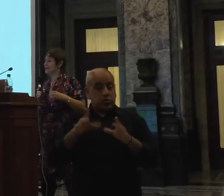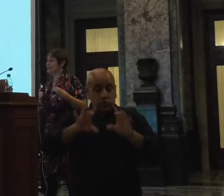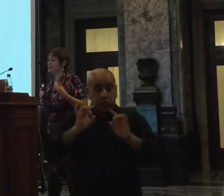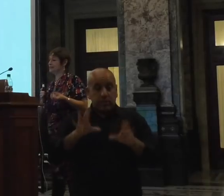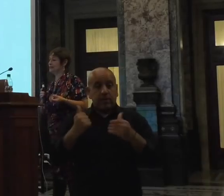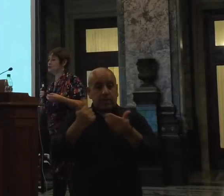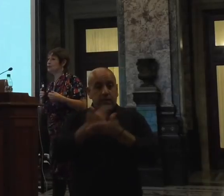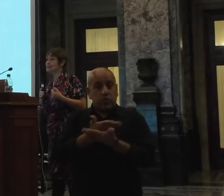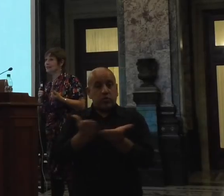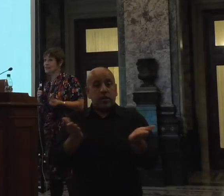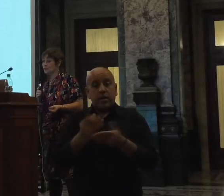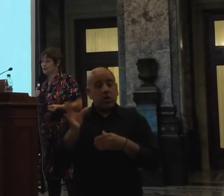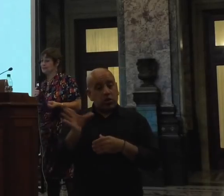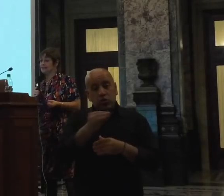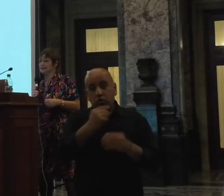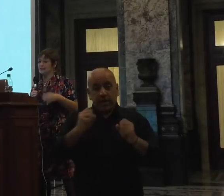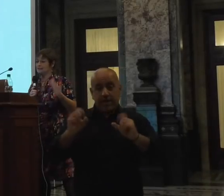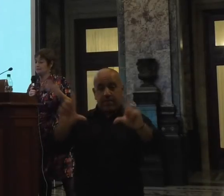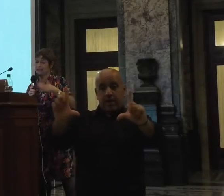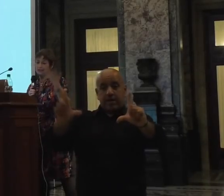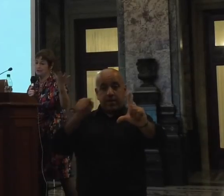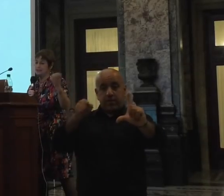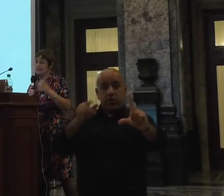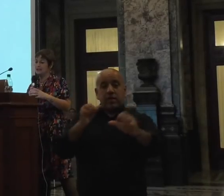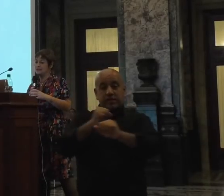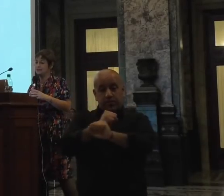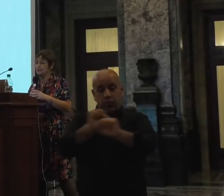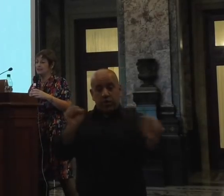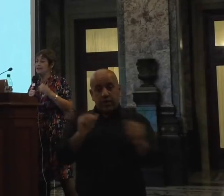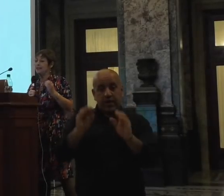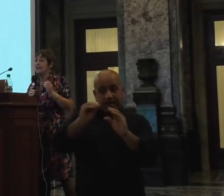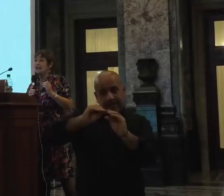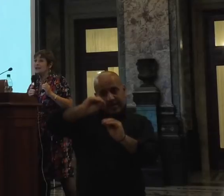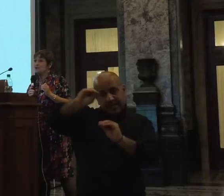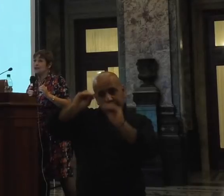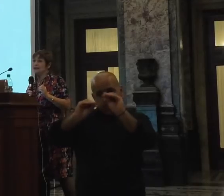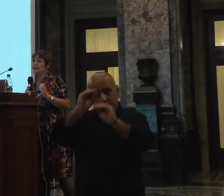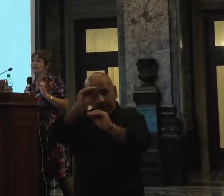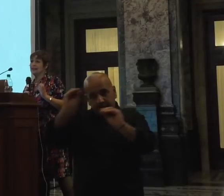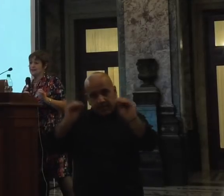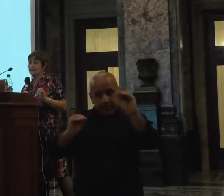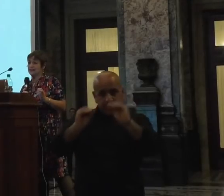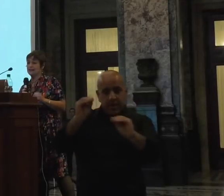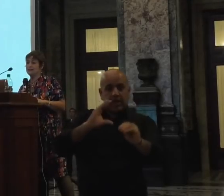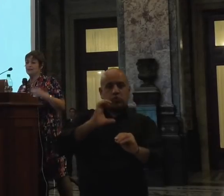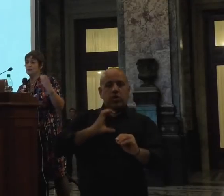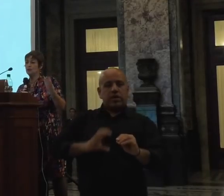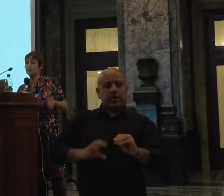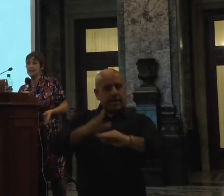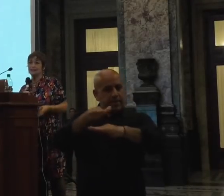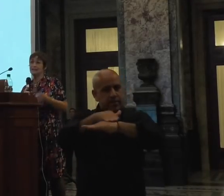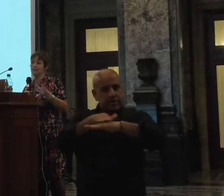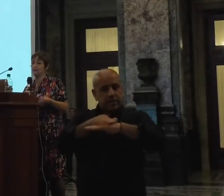las imágenes que vemos pueden ser descompuestas, vea algo que se llama análisis de Fourier, en sus características básicas,